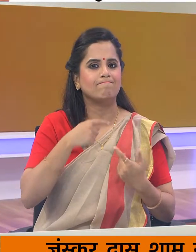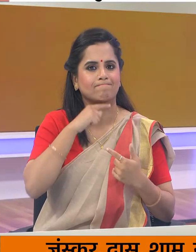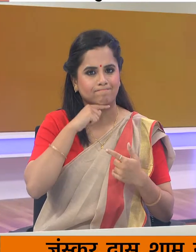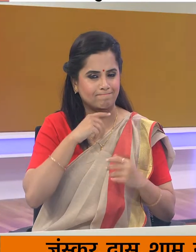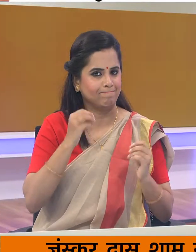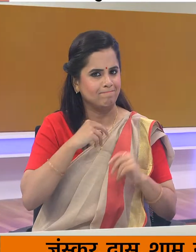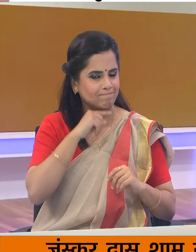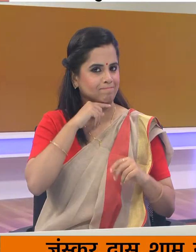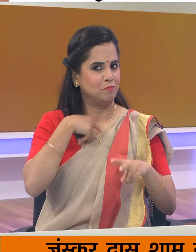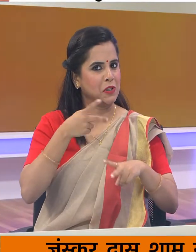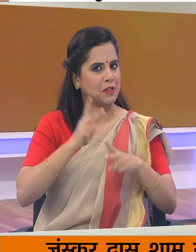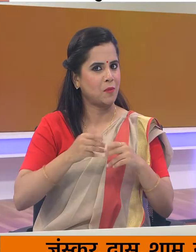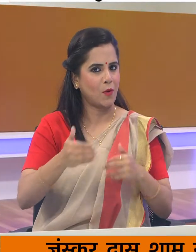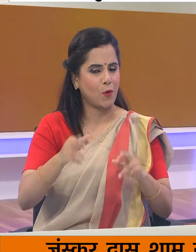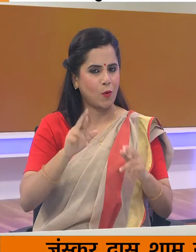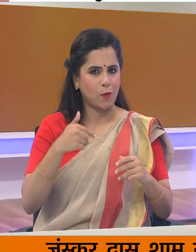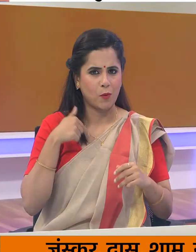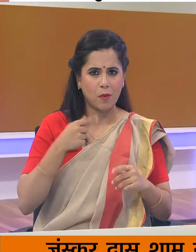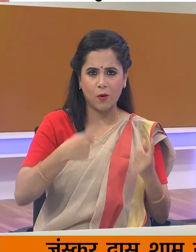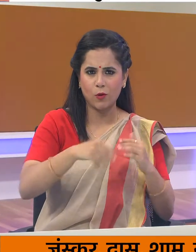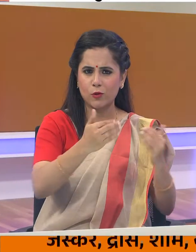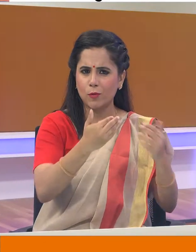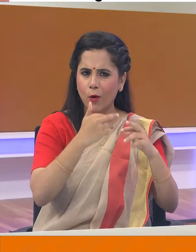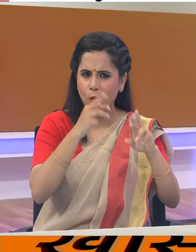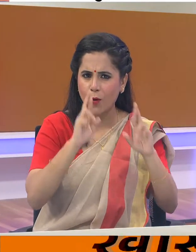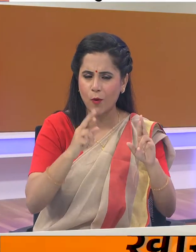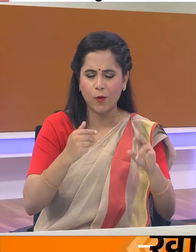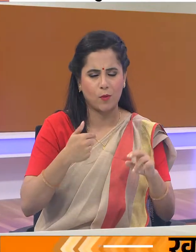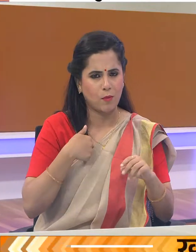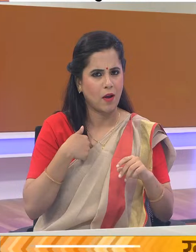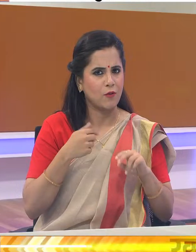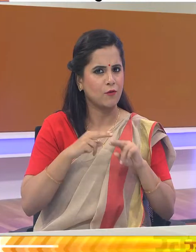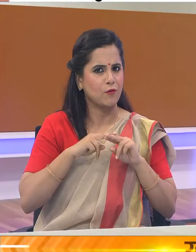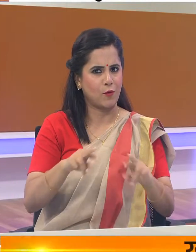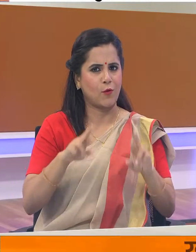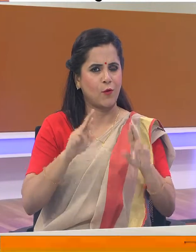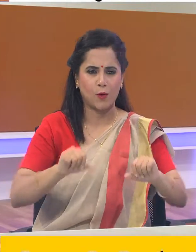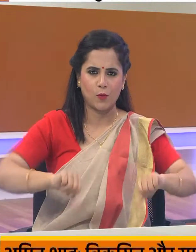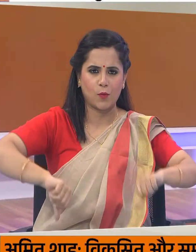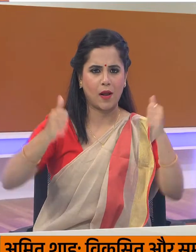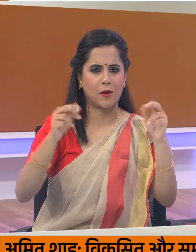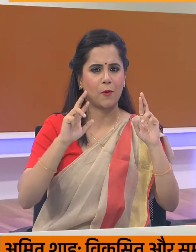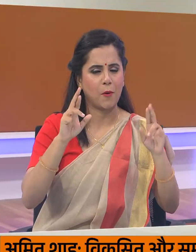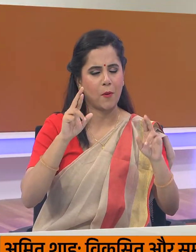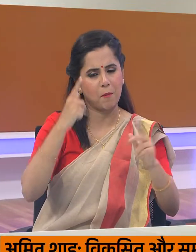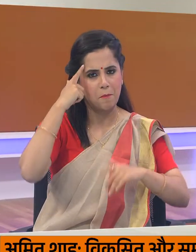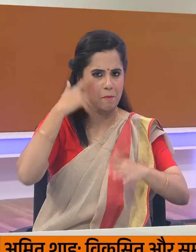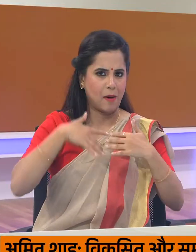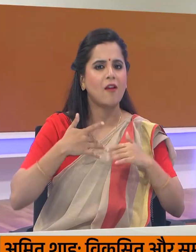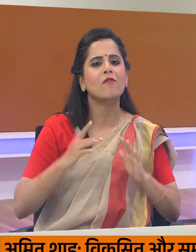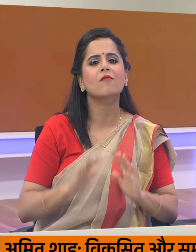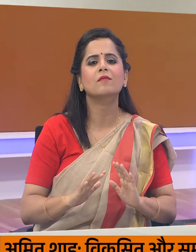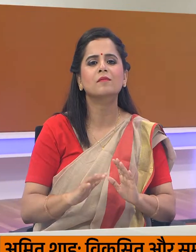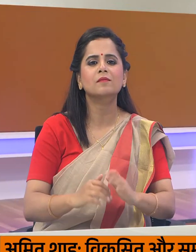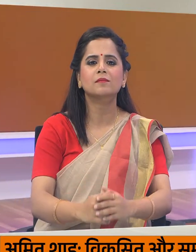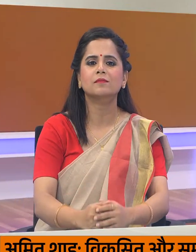में जो उतरी हूँ वो मेरा साथ देंगे और मुझे पूर्ण संख्या से जिताएंगे।